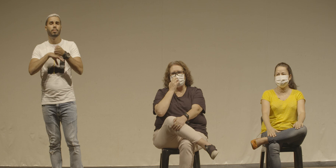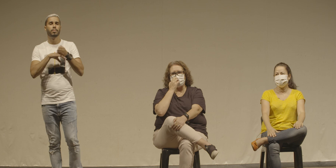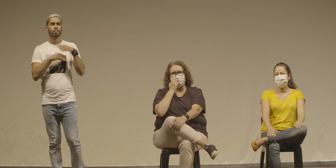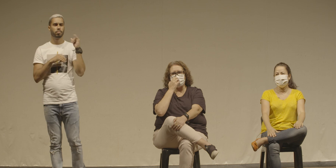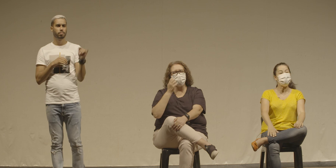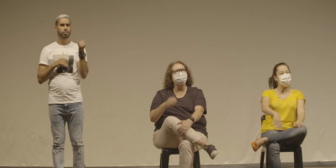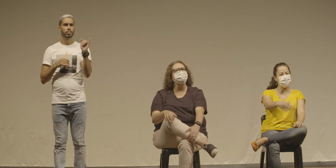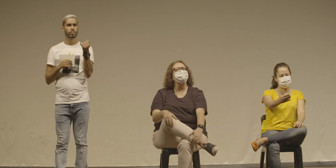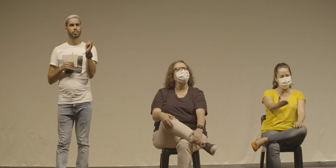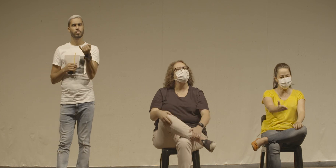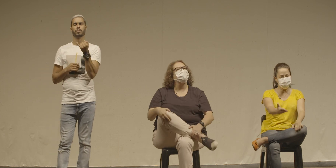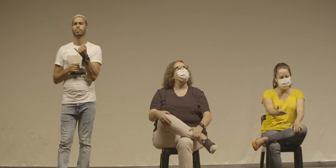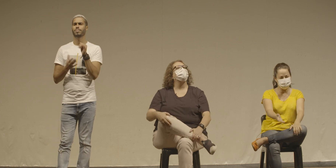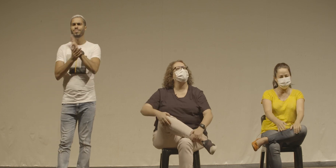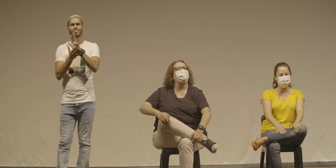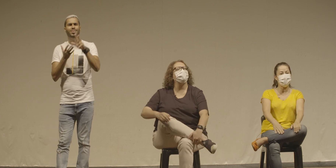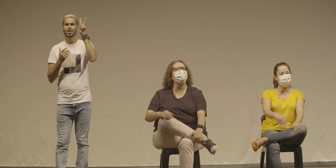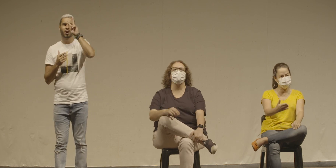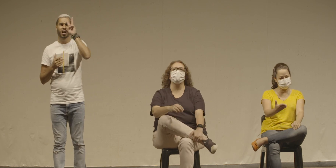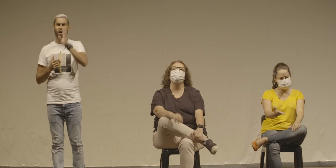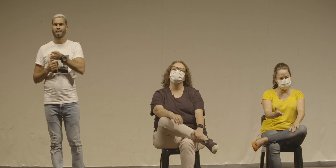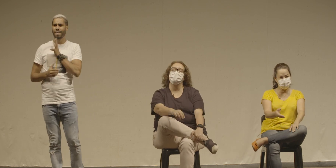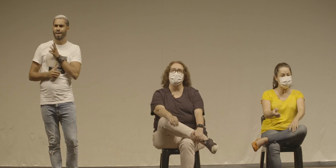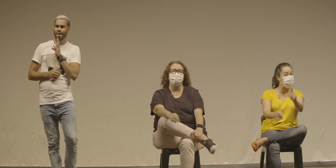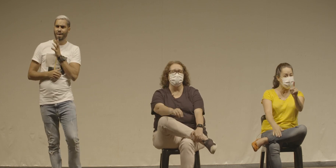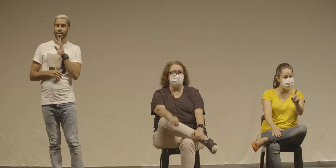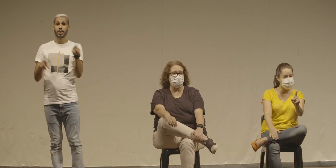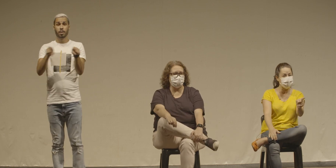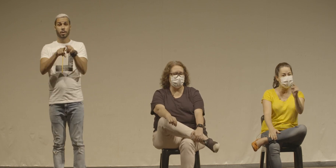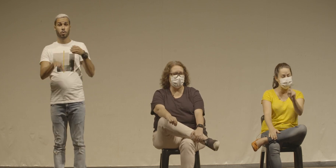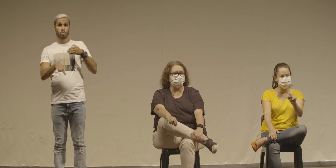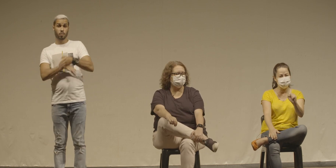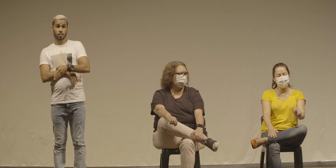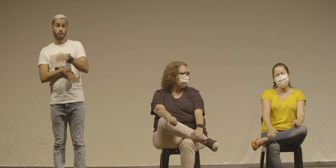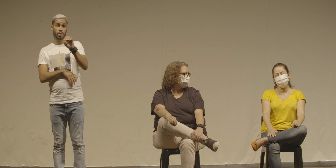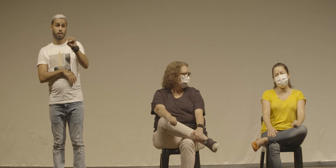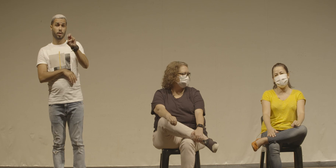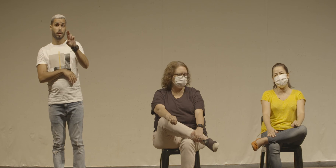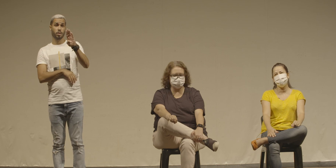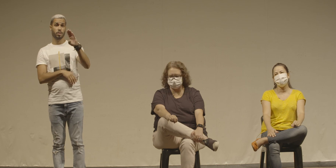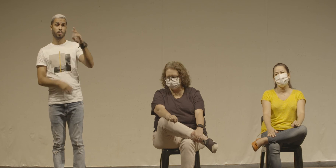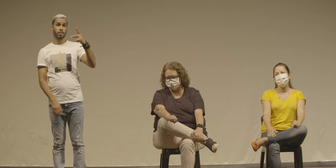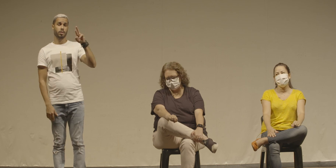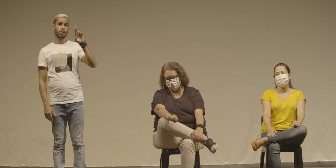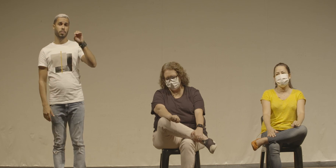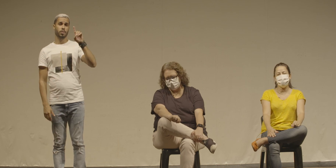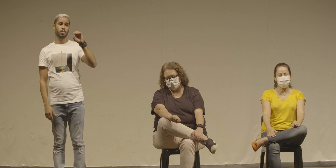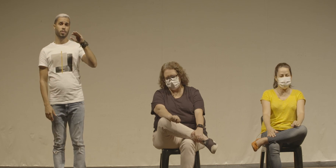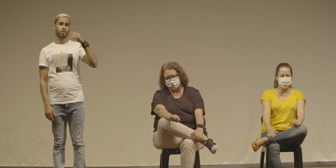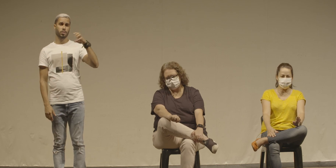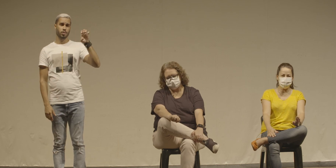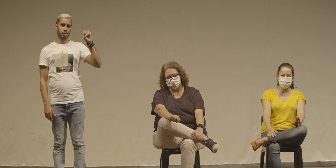assim. Então, também entrei no site da produtora, que é o Suki Produções, que não tem site ainda, é no Instagram.